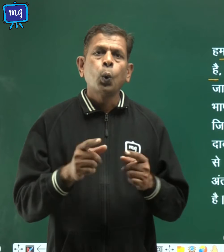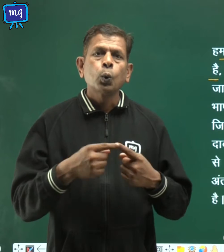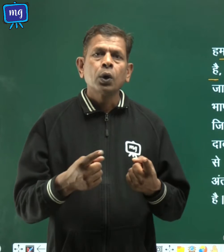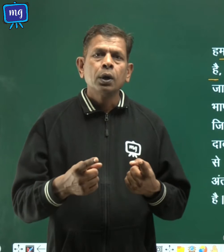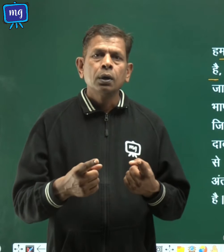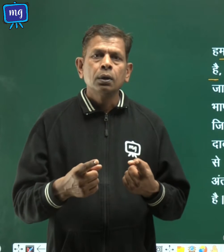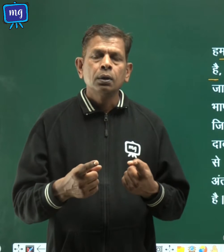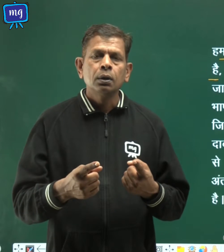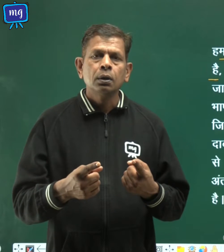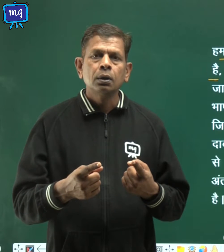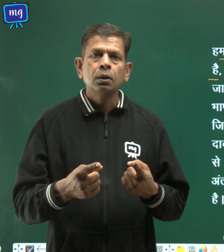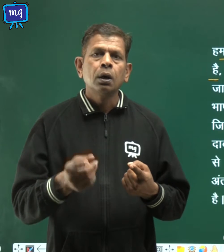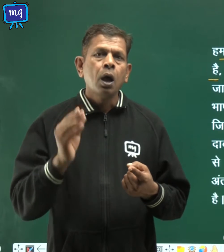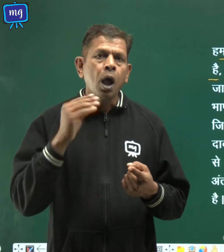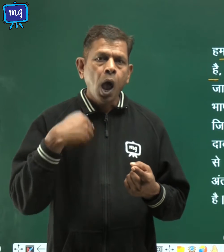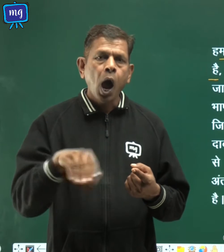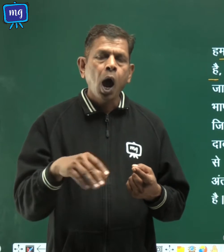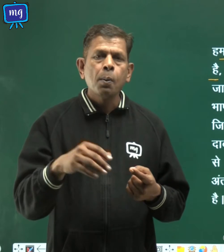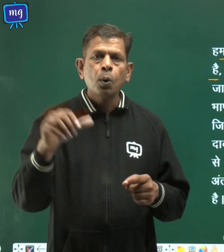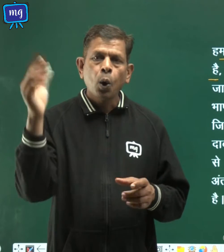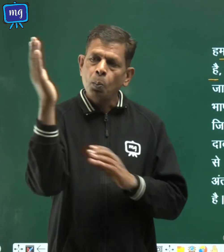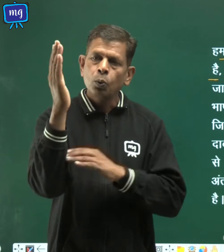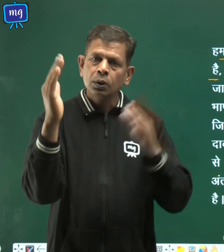क्योंकि जब बोतल पर